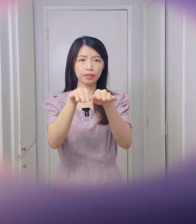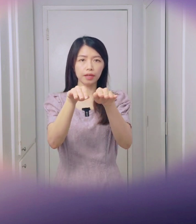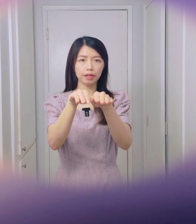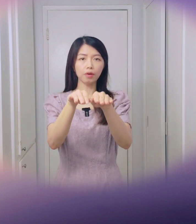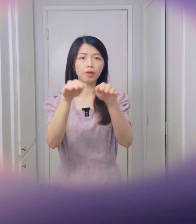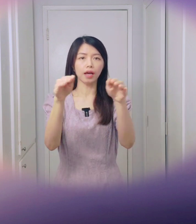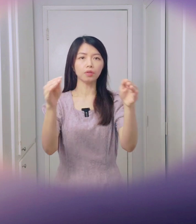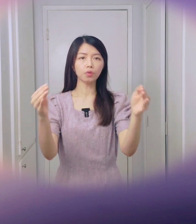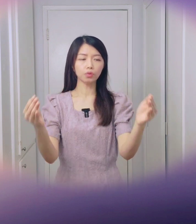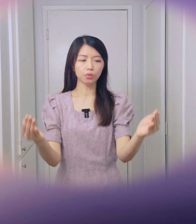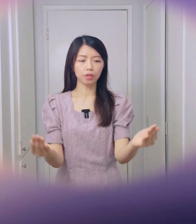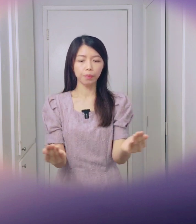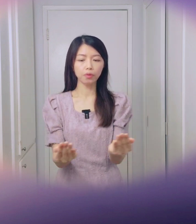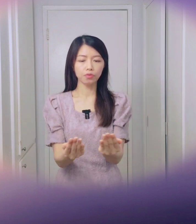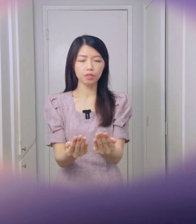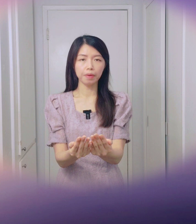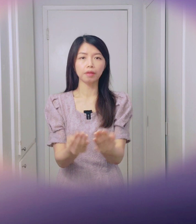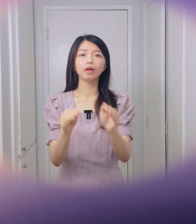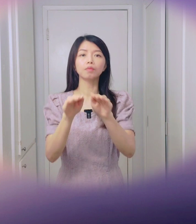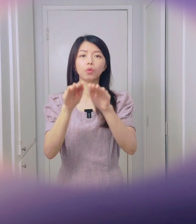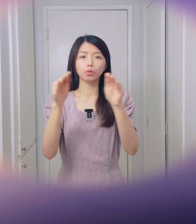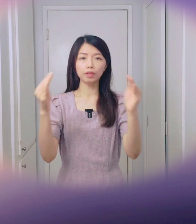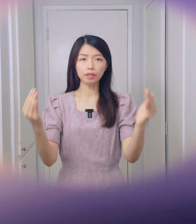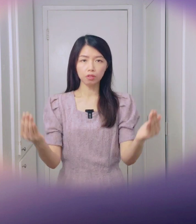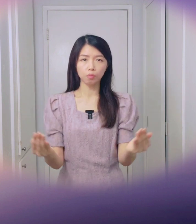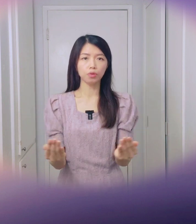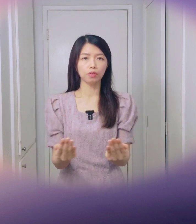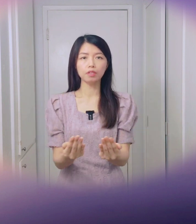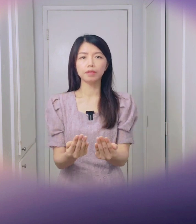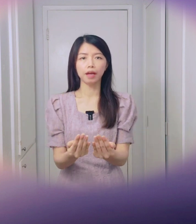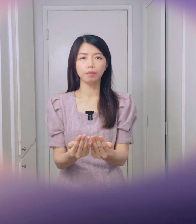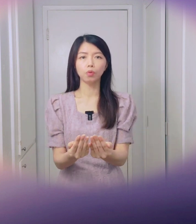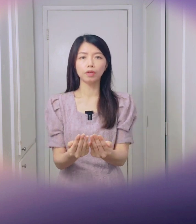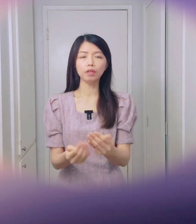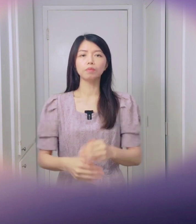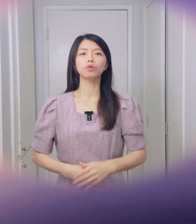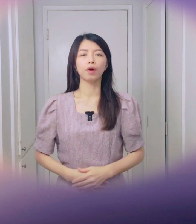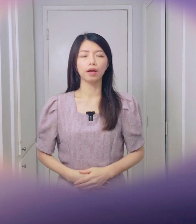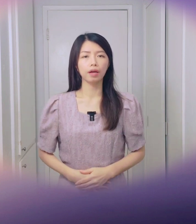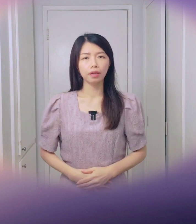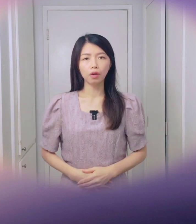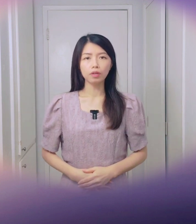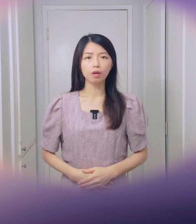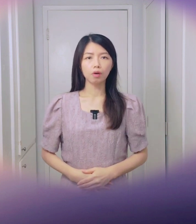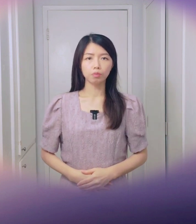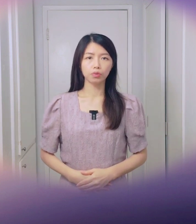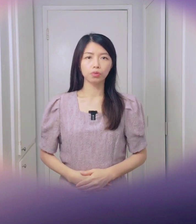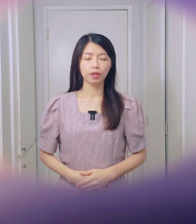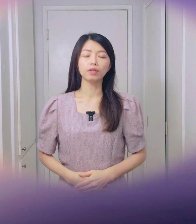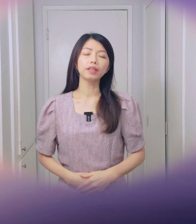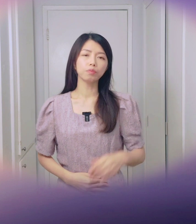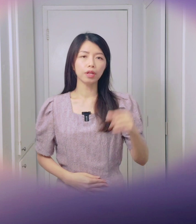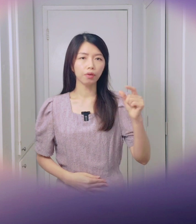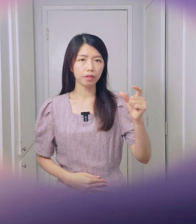한 이 상태에서 양쪽으로 둥글게 표현해 주시면 모든 전부 이런 뜻입니다. 모든 물과. 여기서